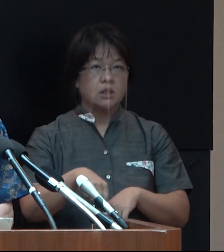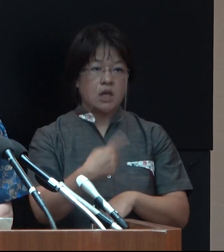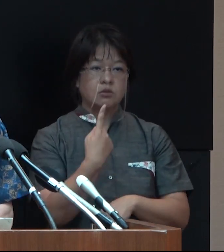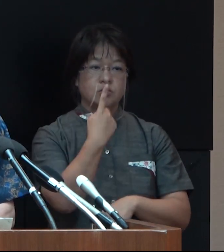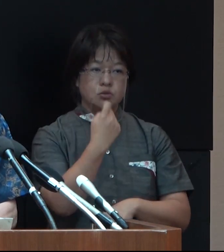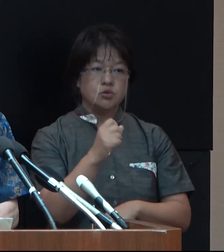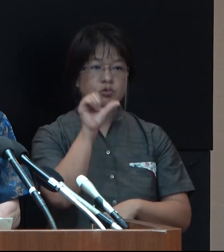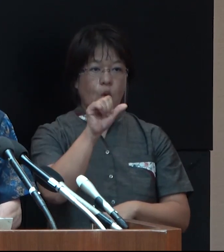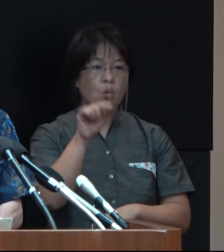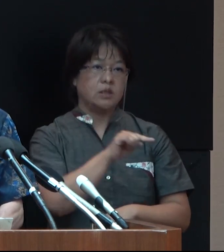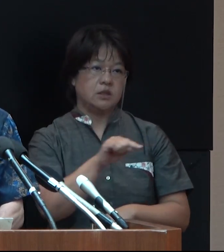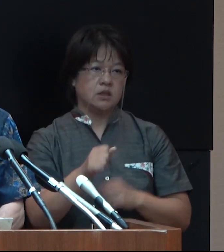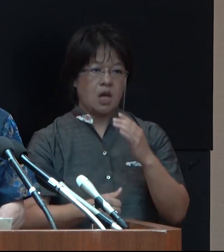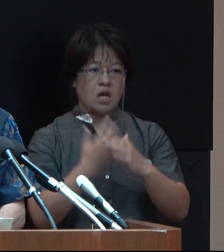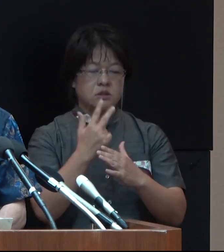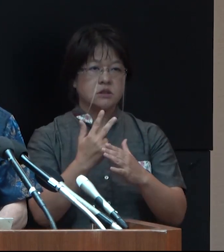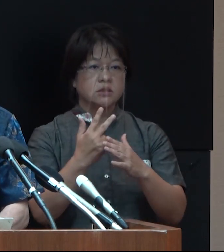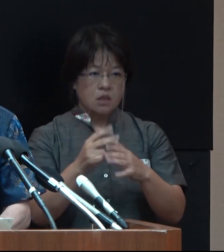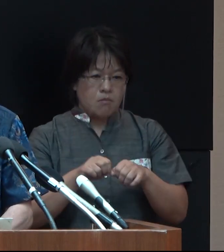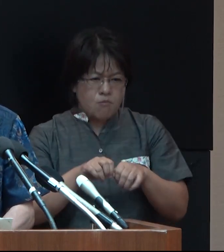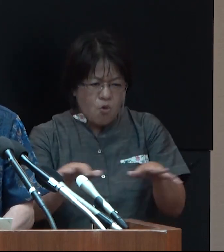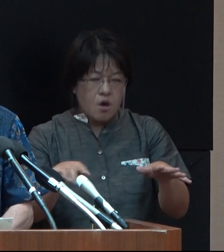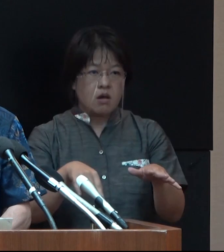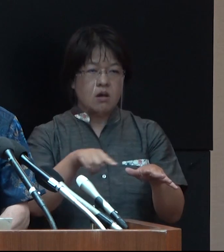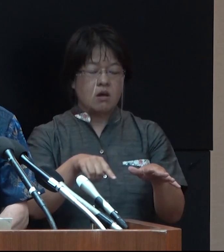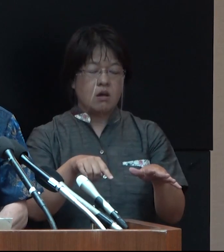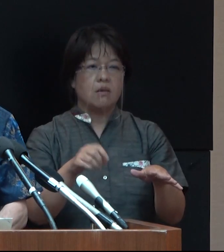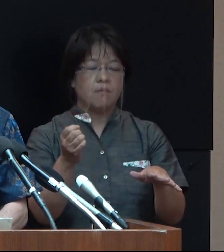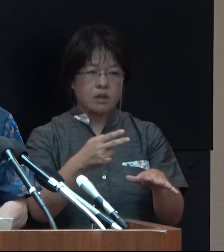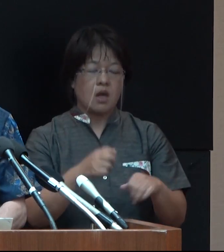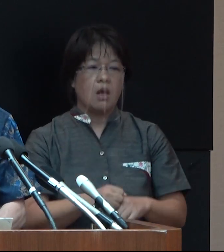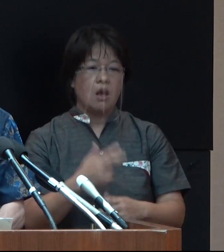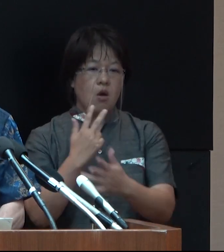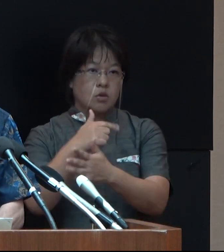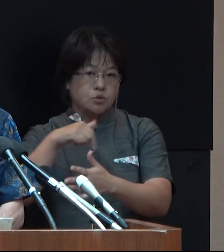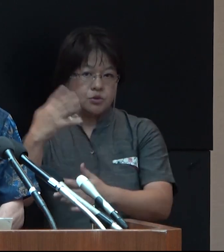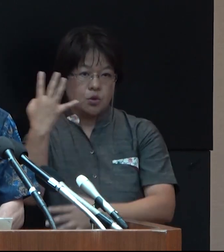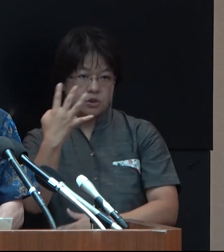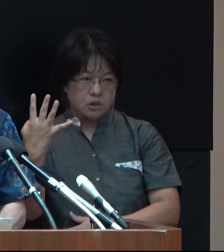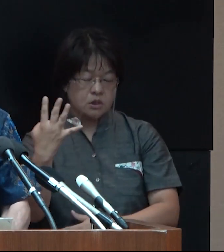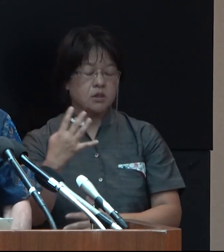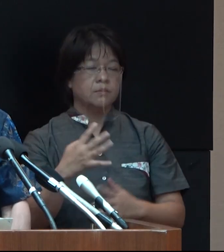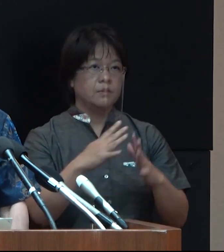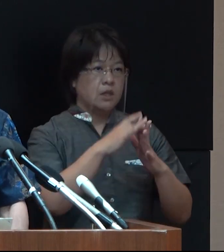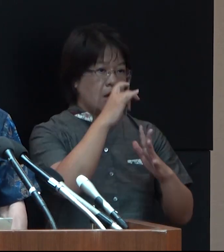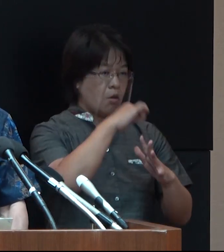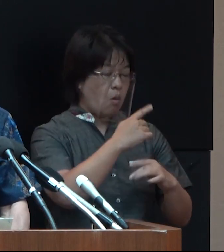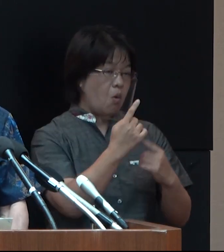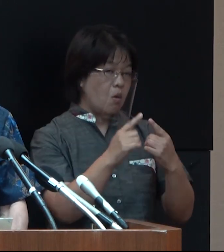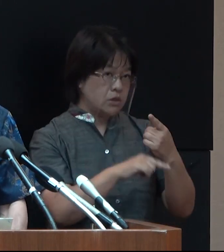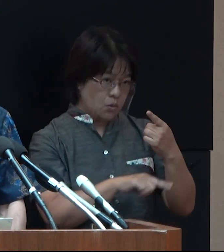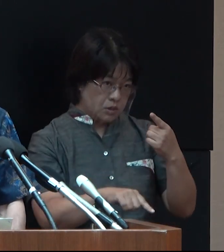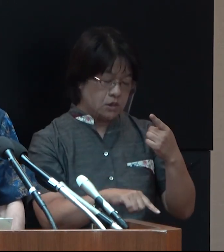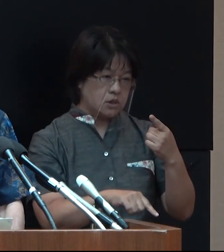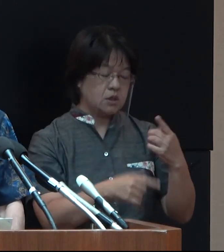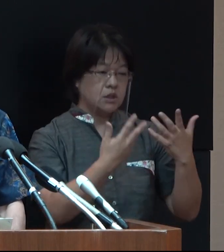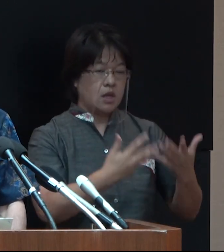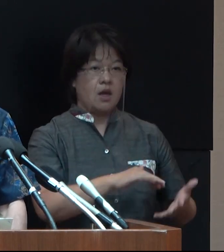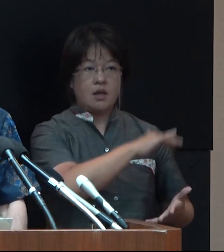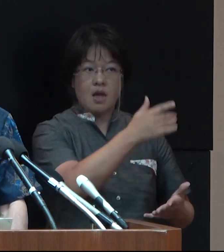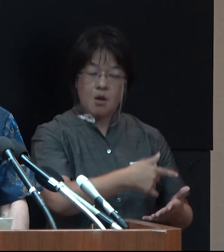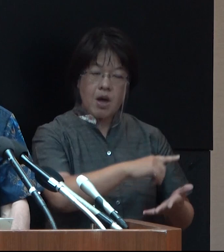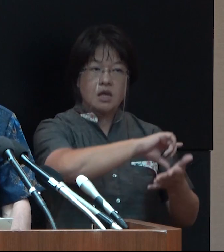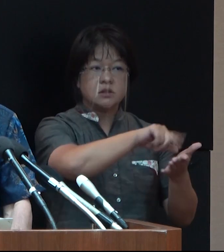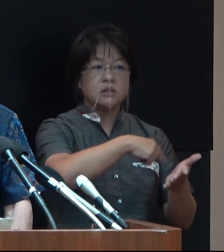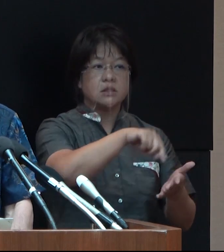115人が那覇市内での発生となっております。また北部地域で4人、宮古島地域で1人、八重山地域